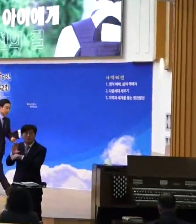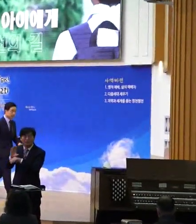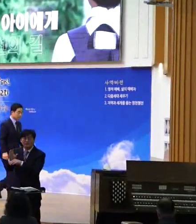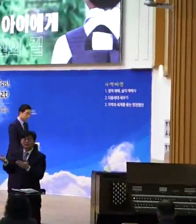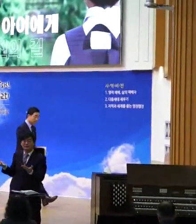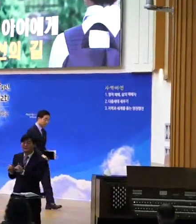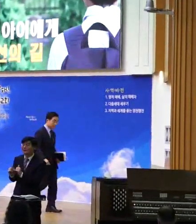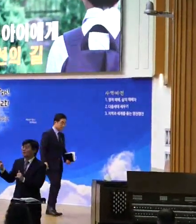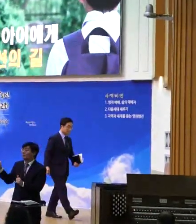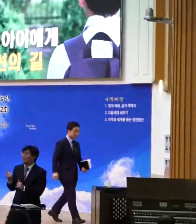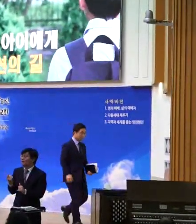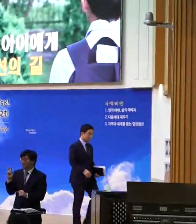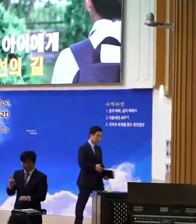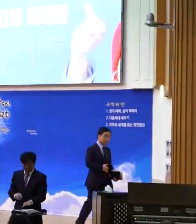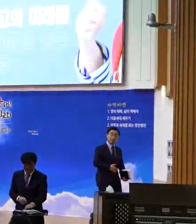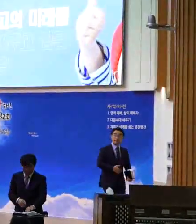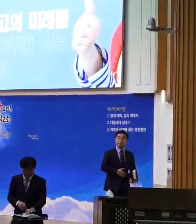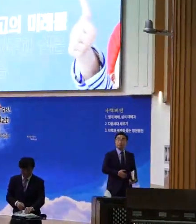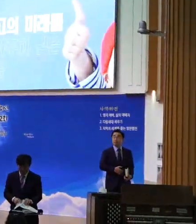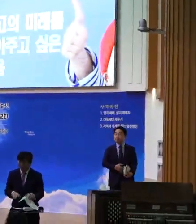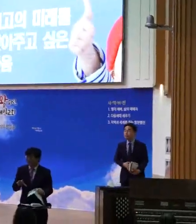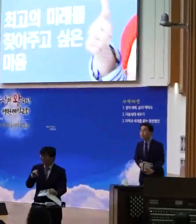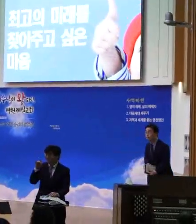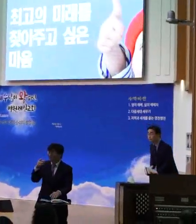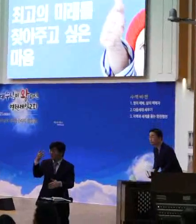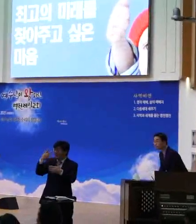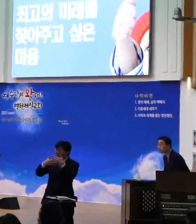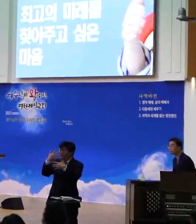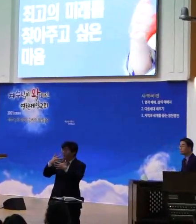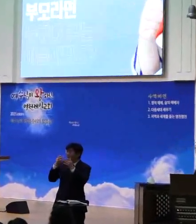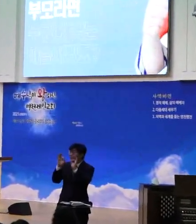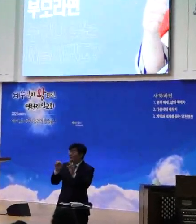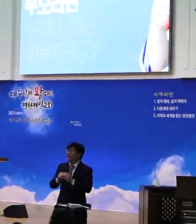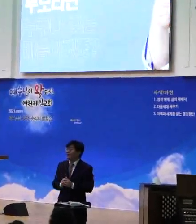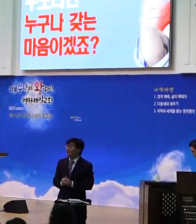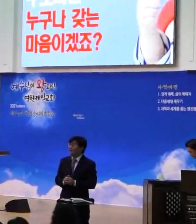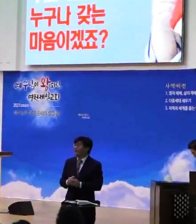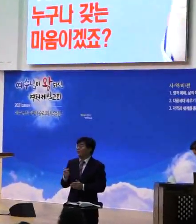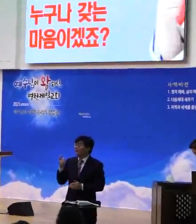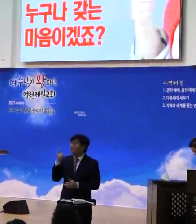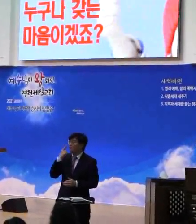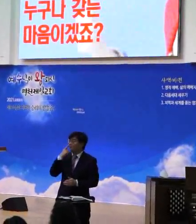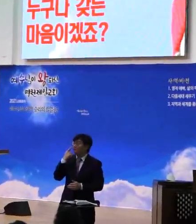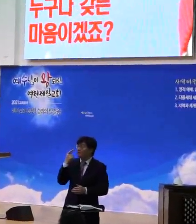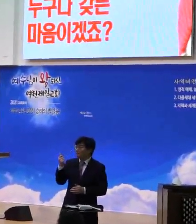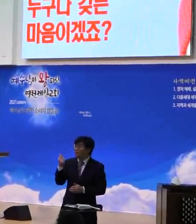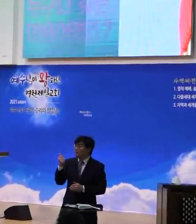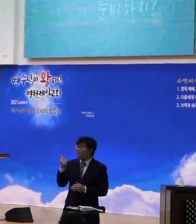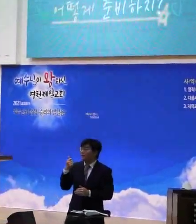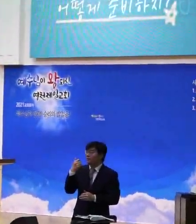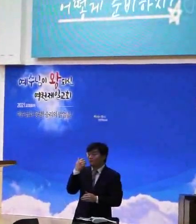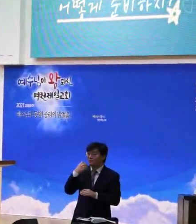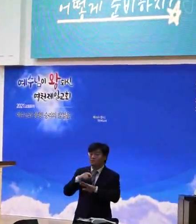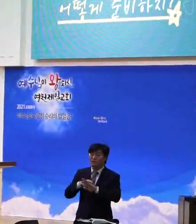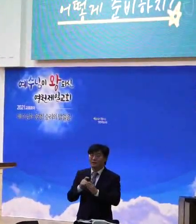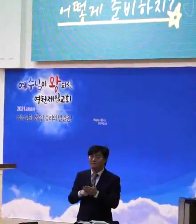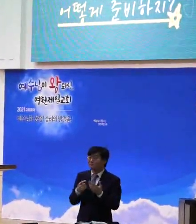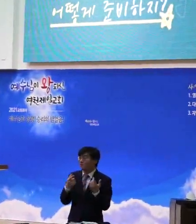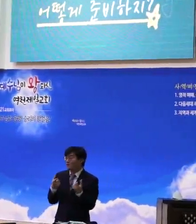내 아이에게 최선의 길, 최고의 미래를 찾아주고 싶은 마음, 부모라면 누구나 갖는 마음이겠죠. 새학기,